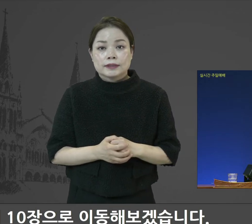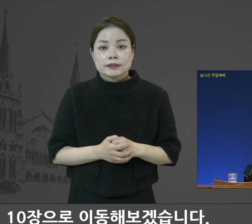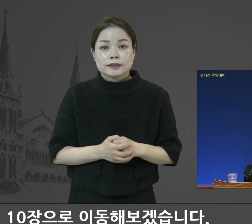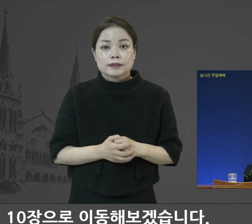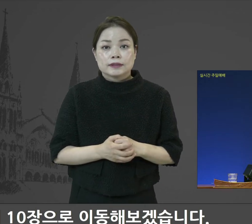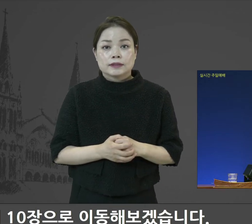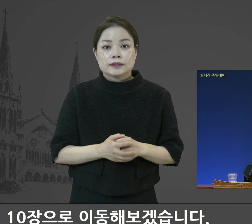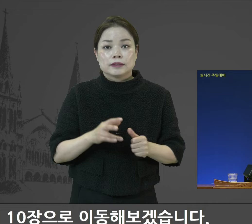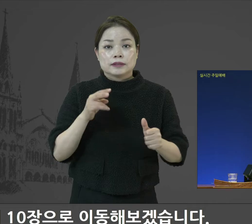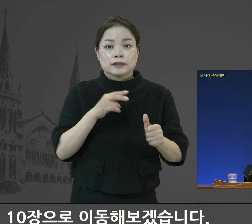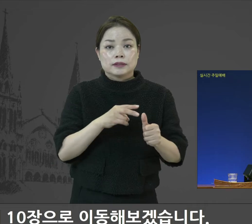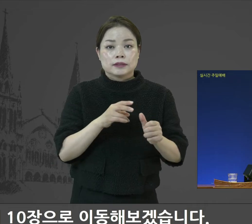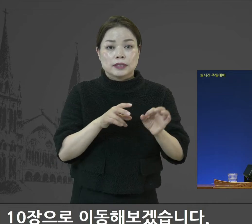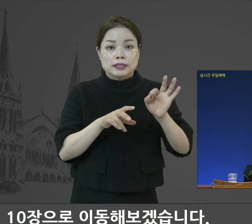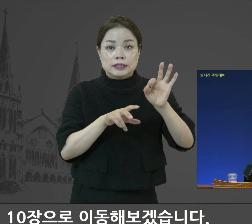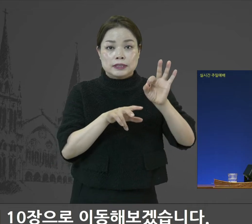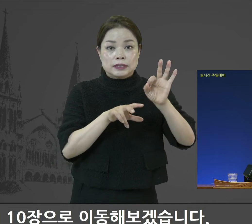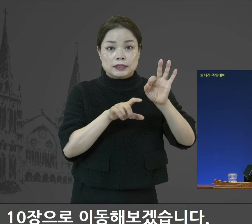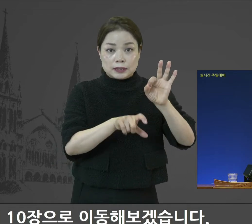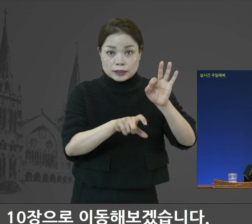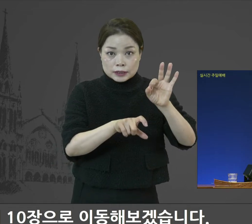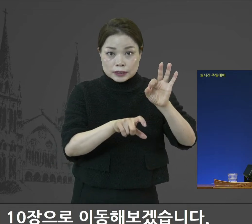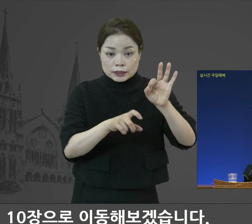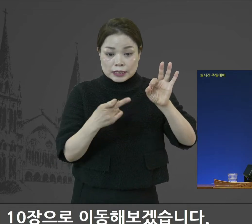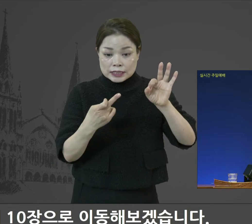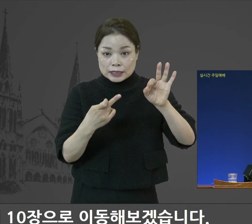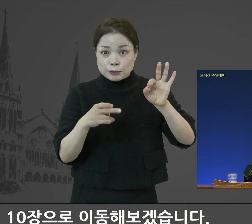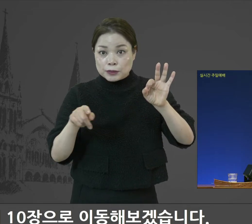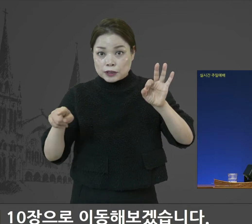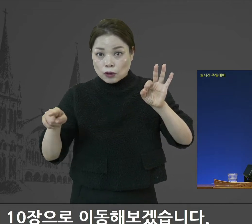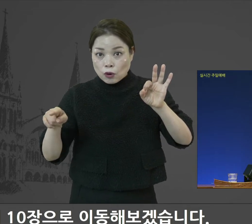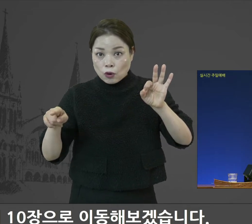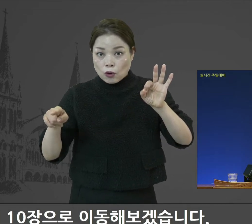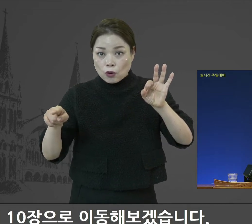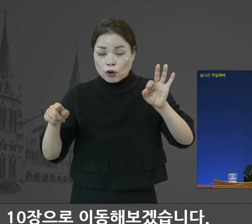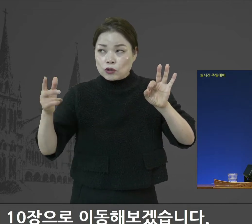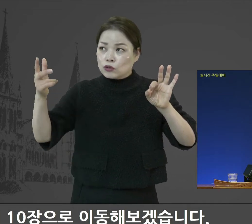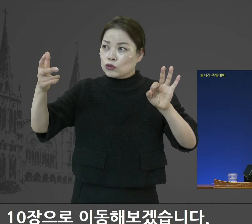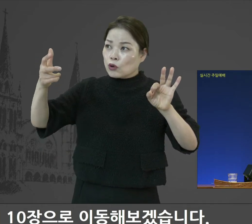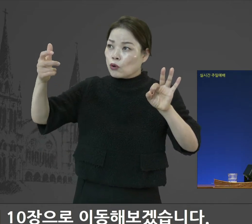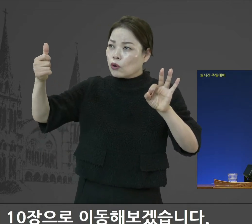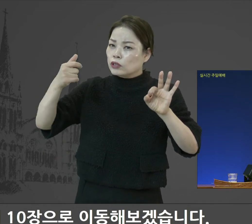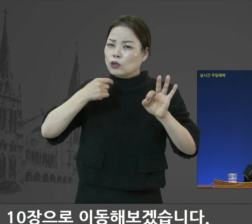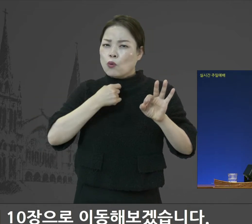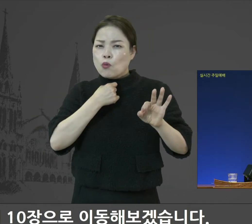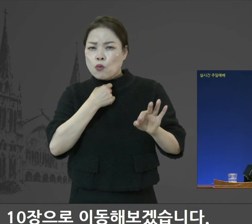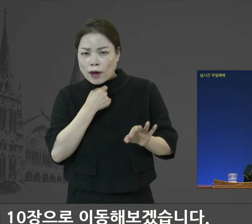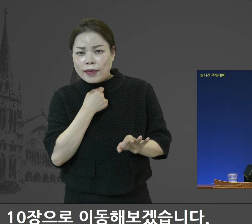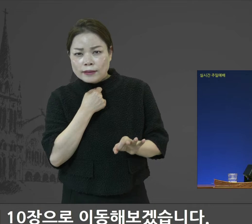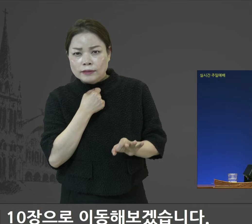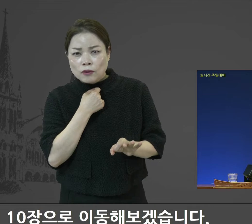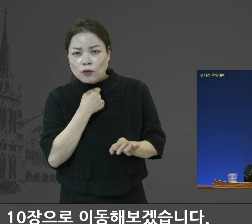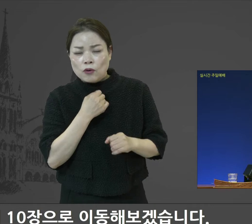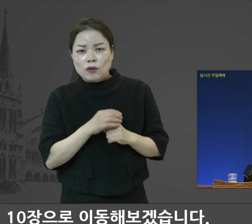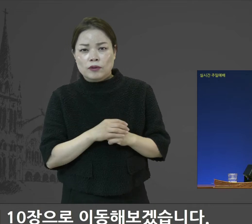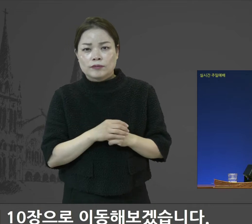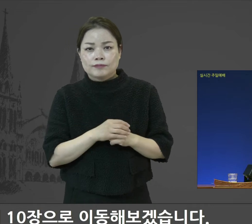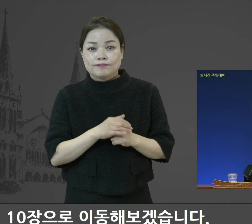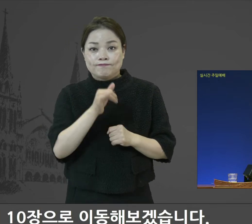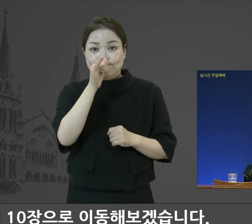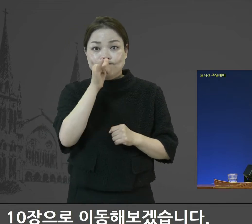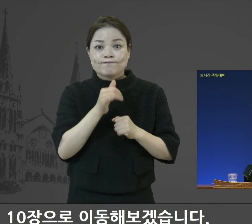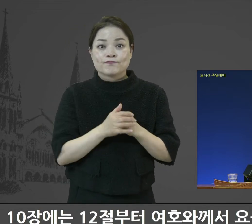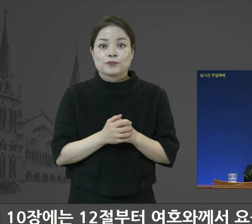신명기 10장에는 12절서부터 여호와께서 요구하는 것이라는 이 표제가 붙어